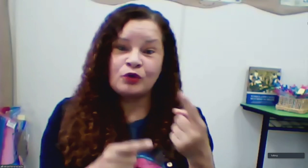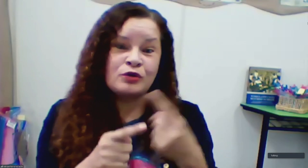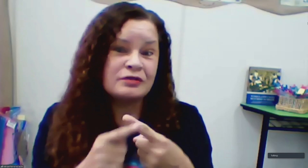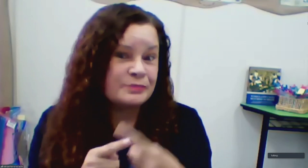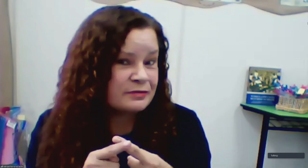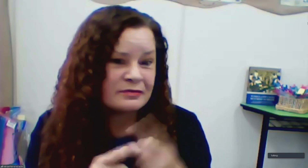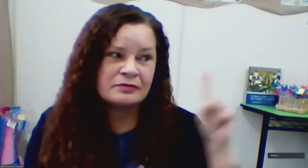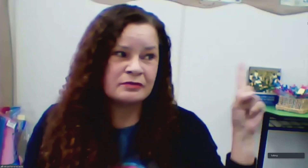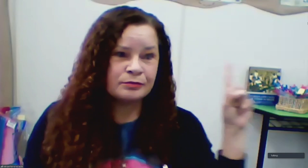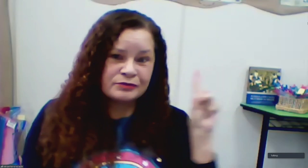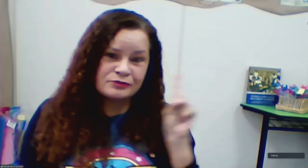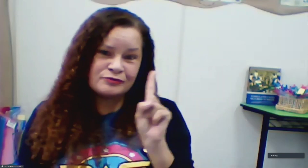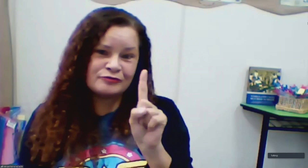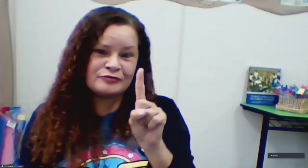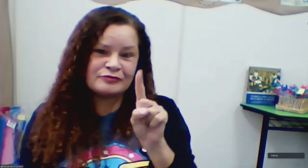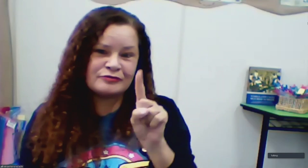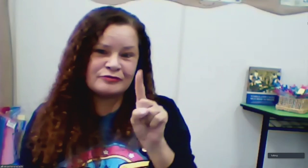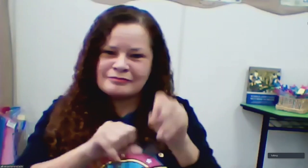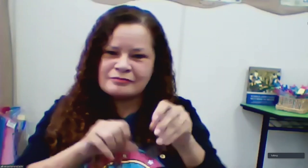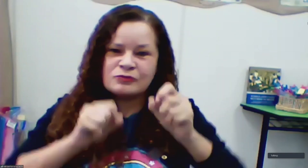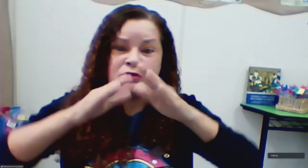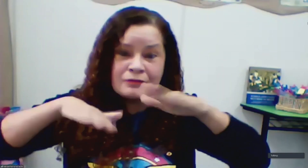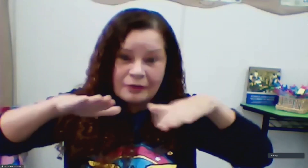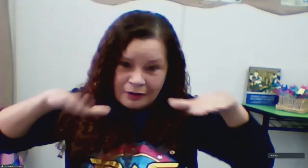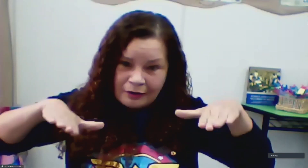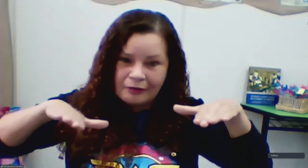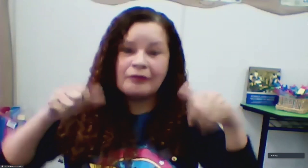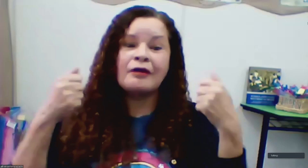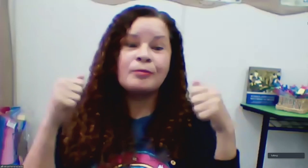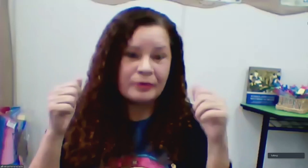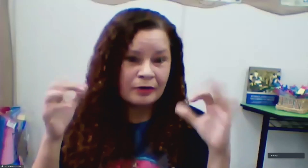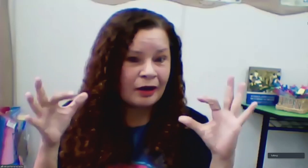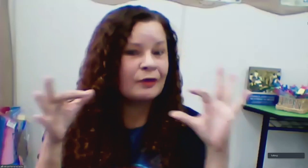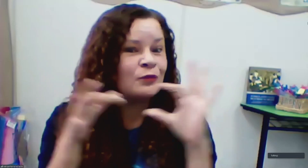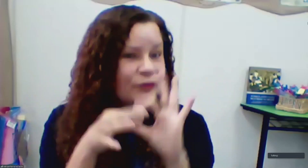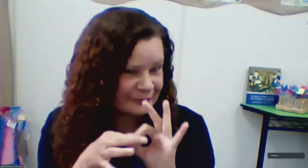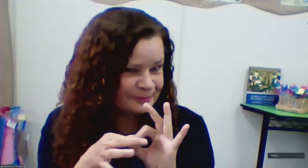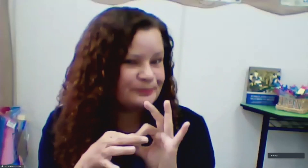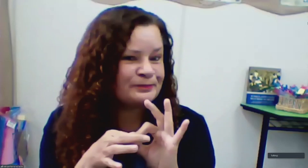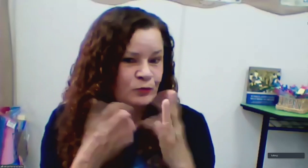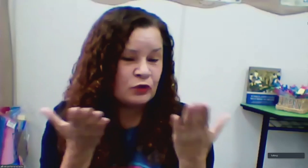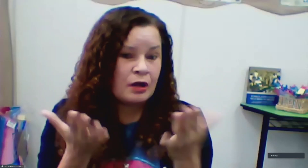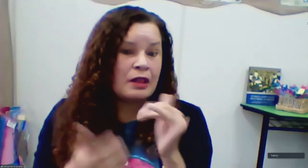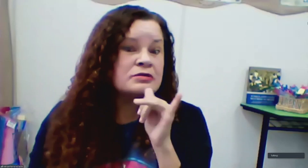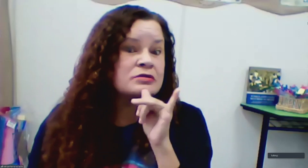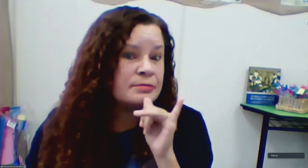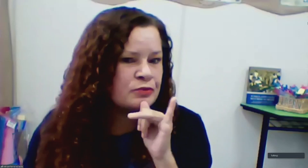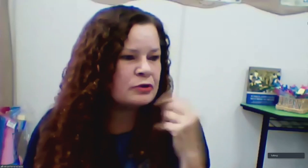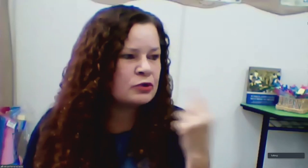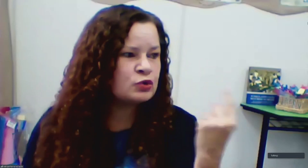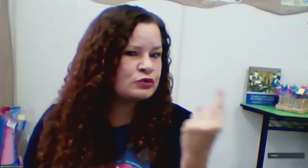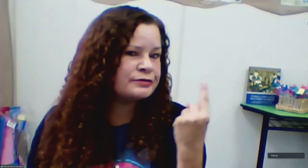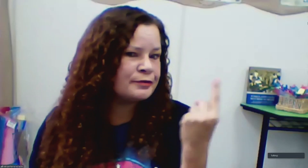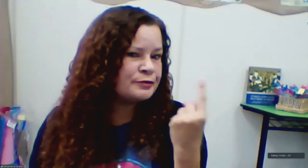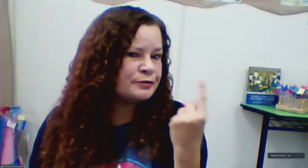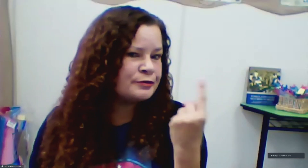Nós precisamos influenciar outras pessoas, porque as pessoas chegam, os alunos chegam, eles têm que ter